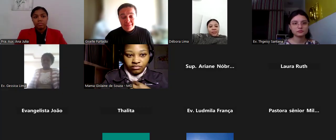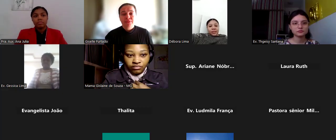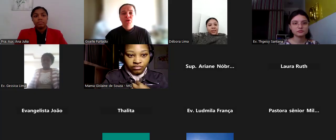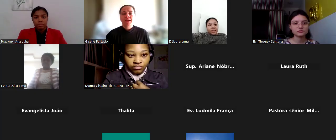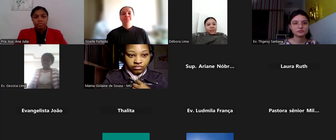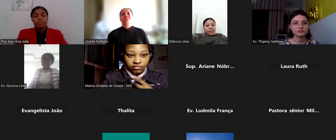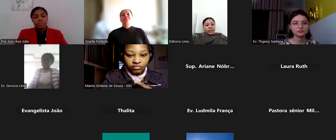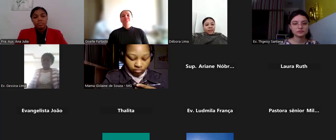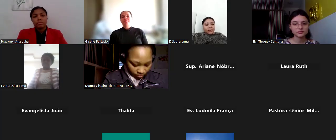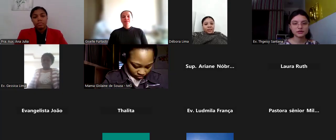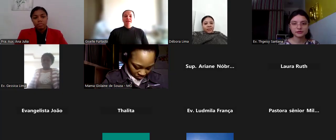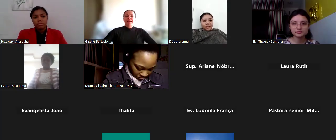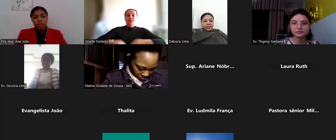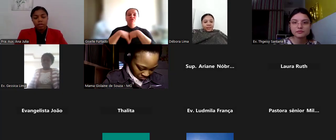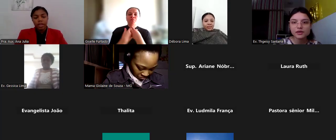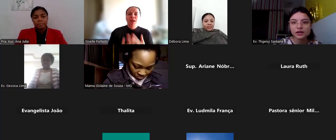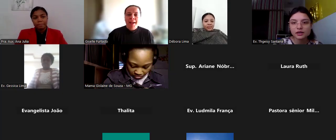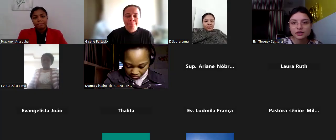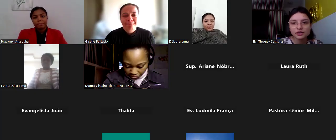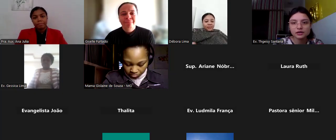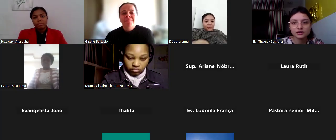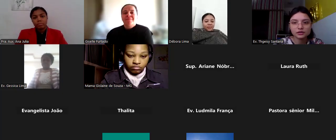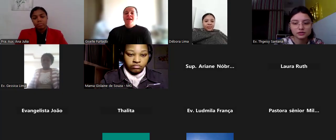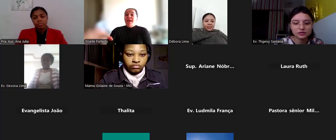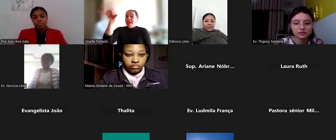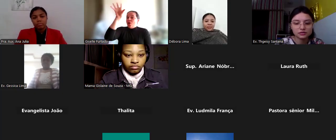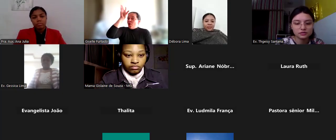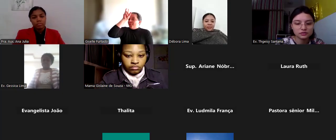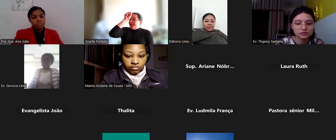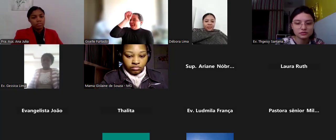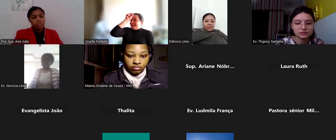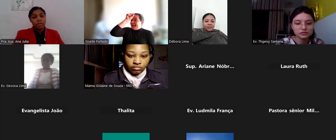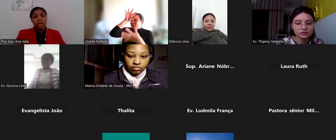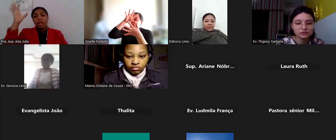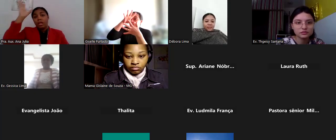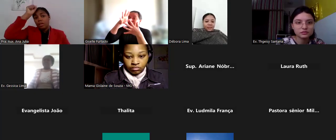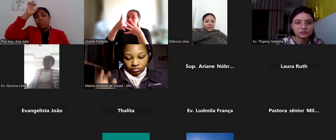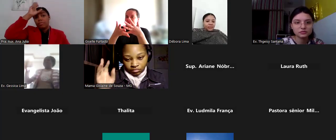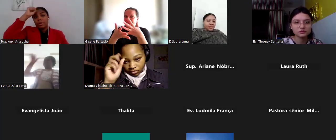determinadas, ok? Então, vamos lá. Eu aprendendo